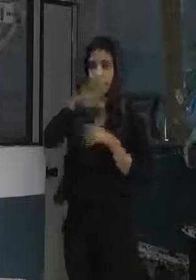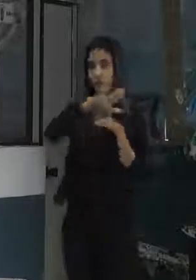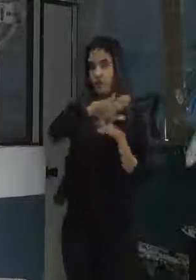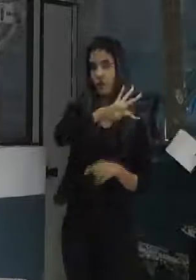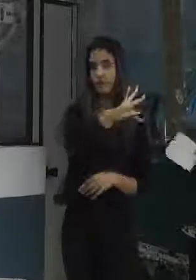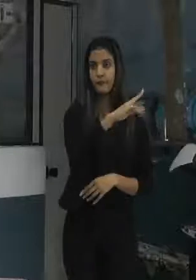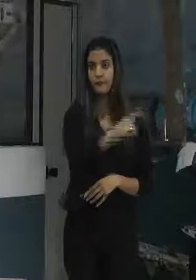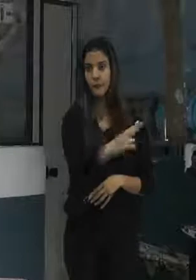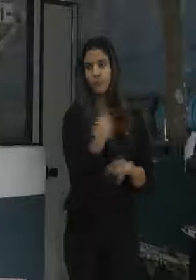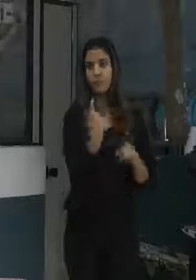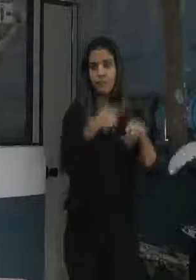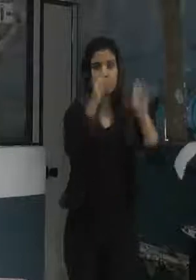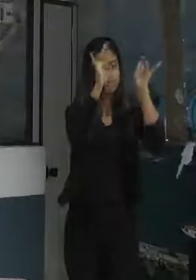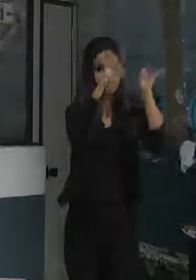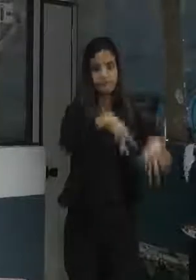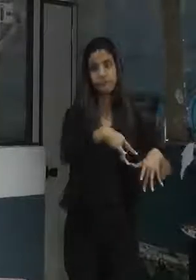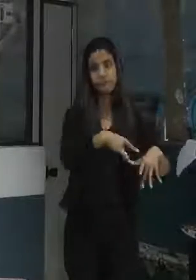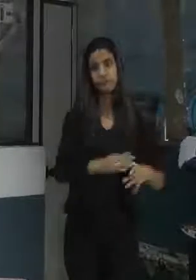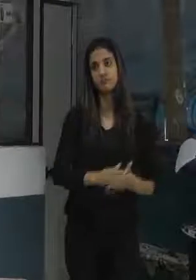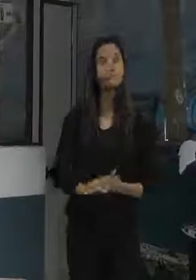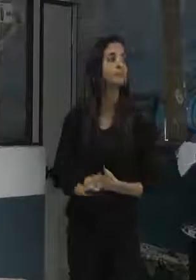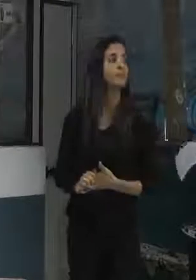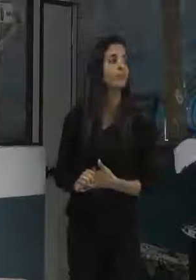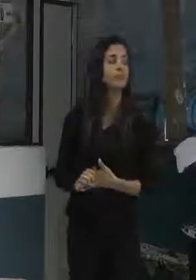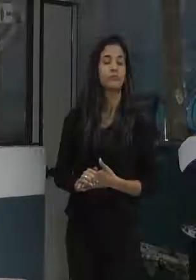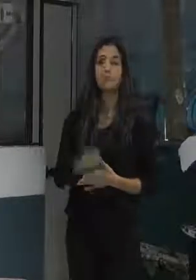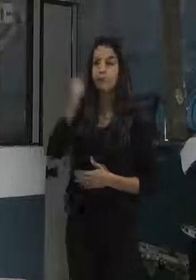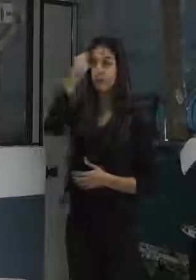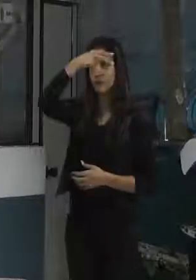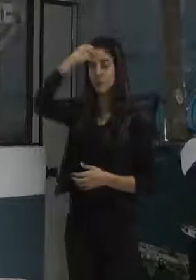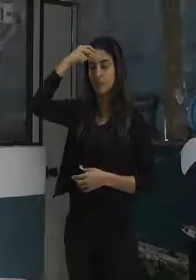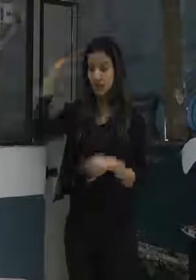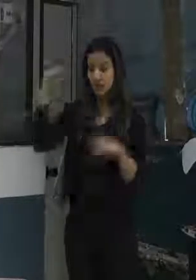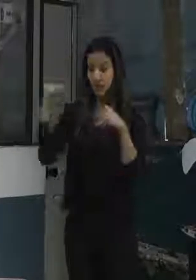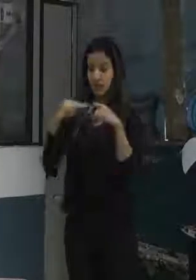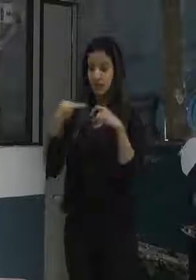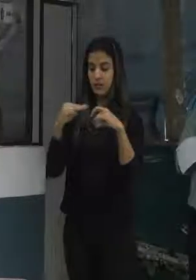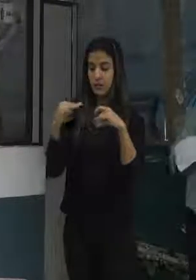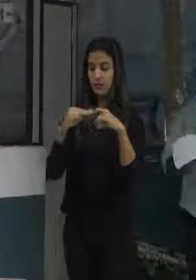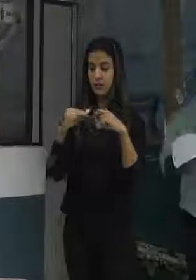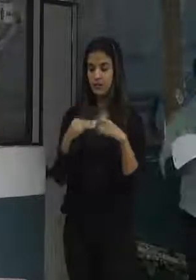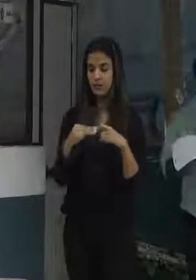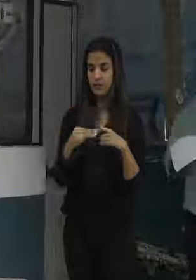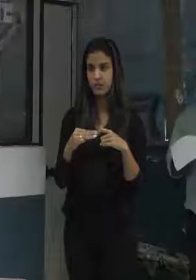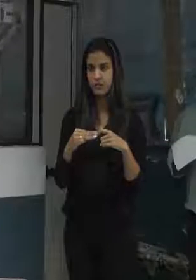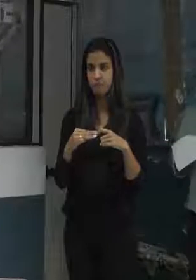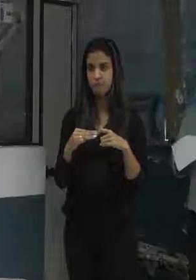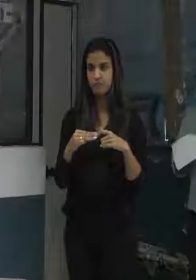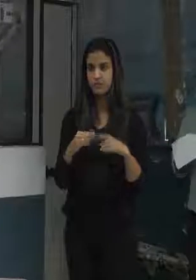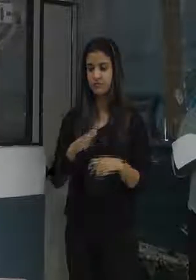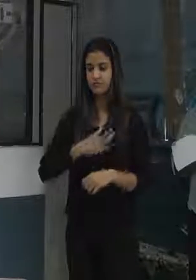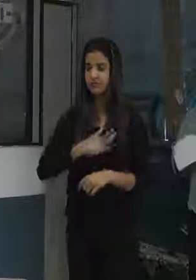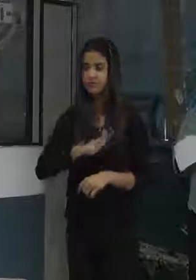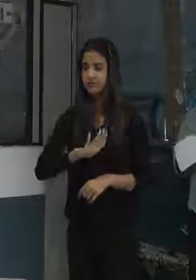Vilela está abandonado. Prefeito Mara Alexandre, em relação ao Teotônio Vilela, o bairro